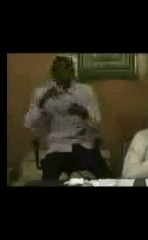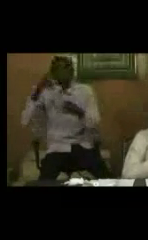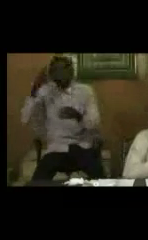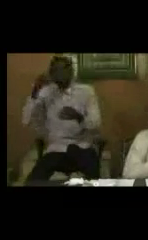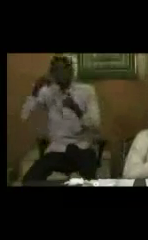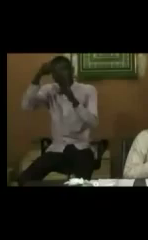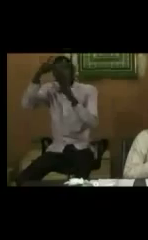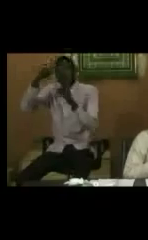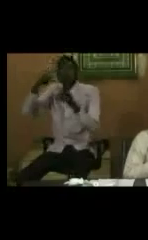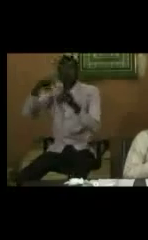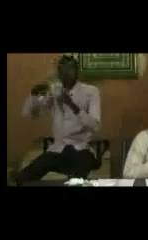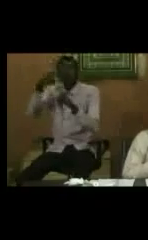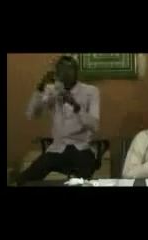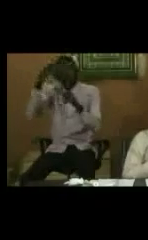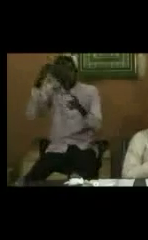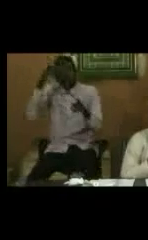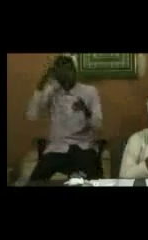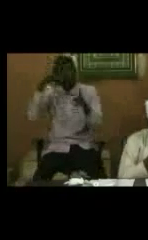hadisi na